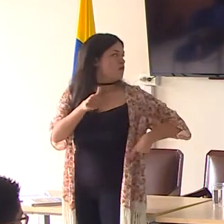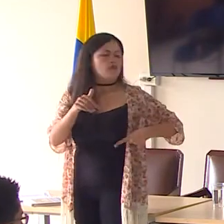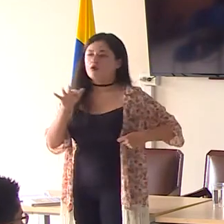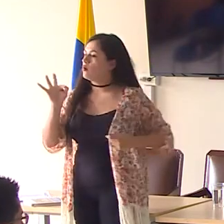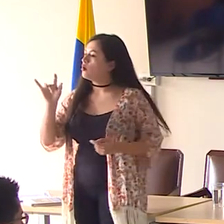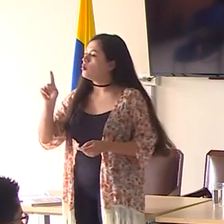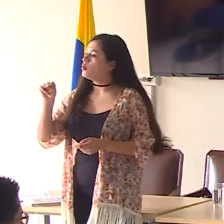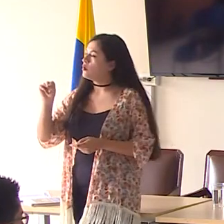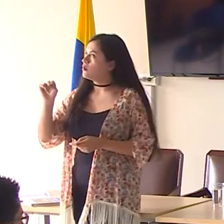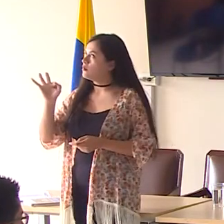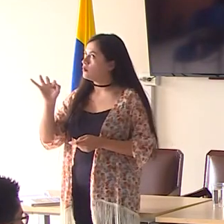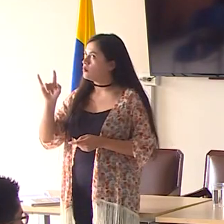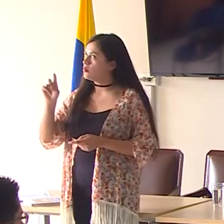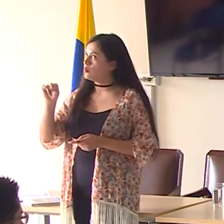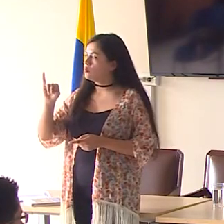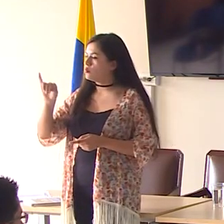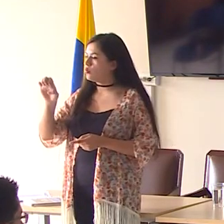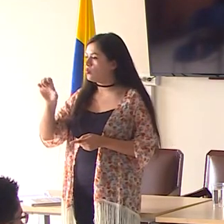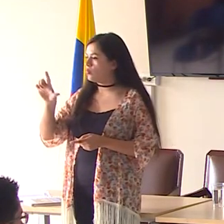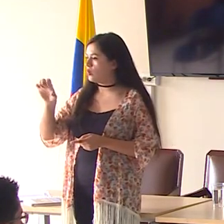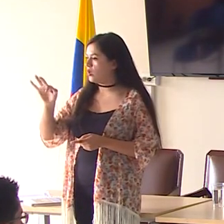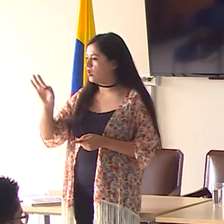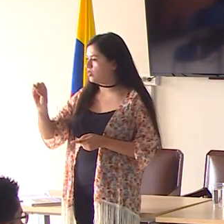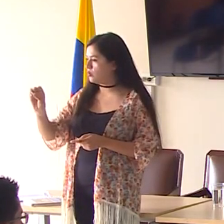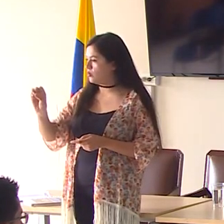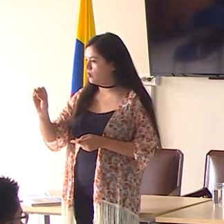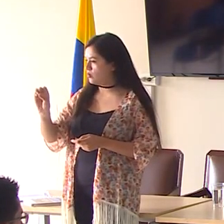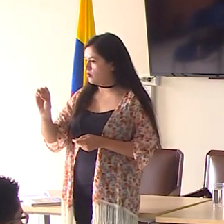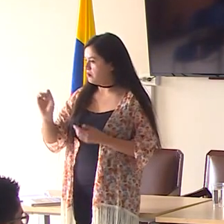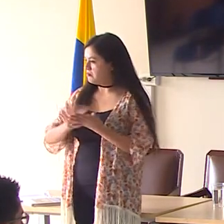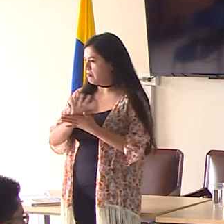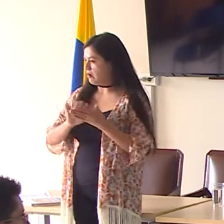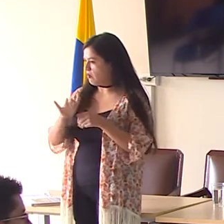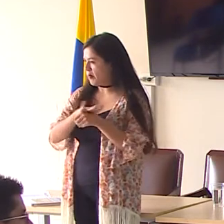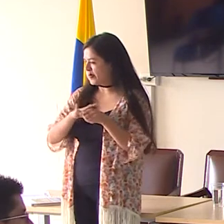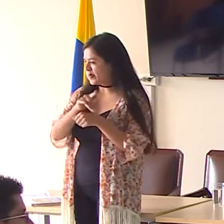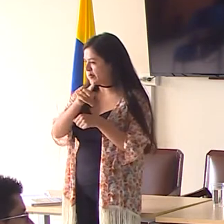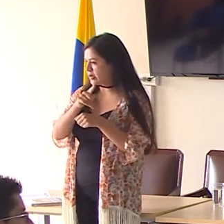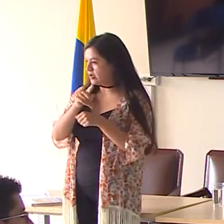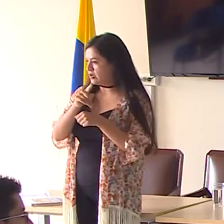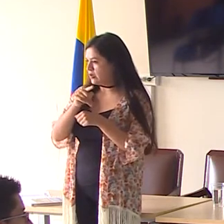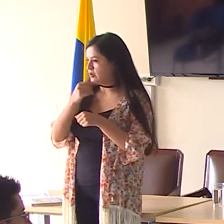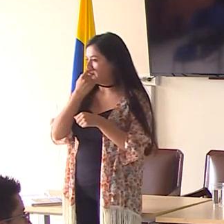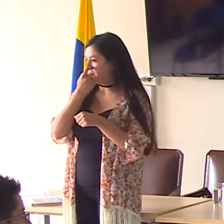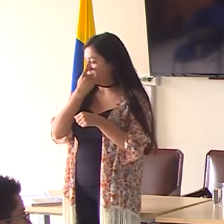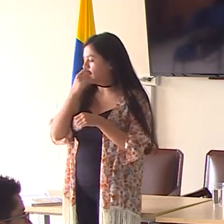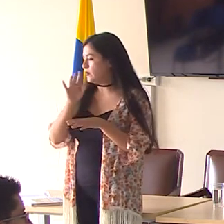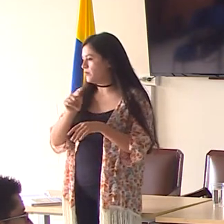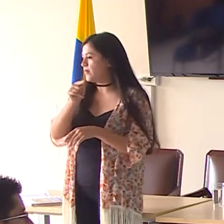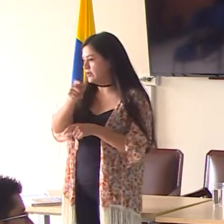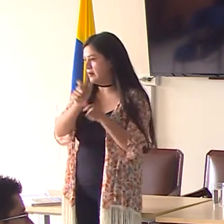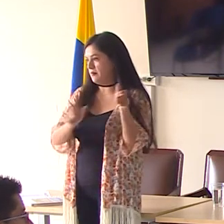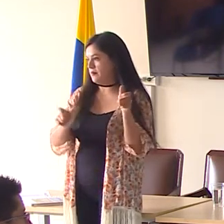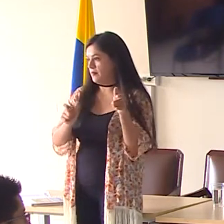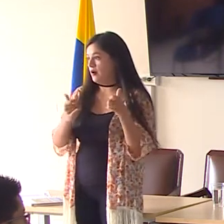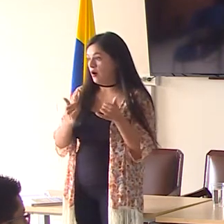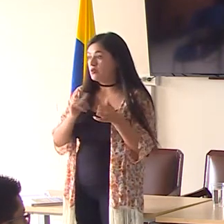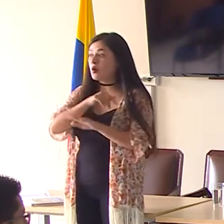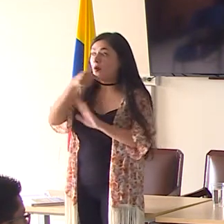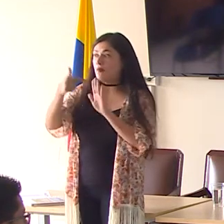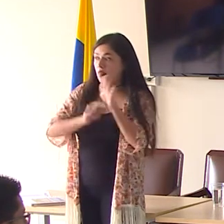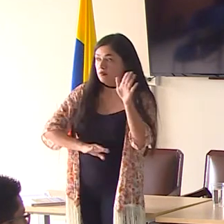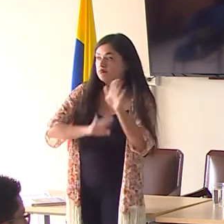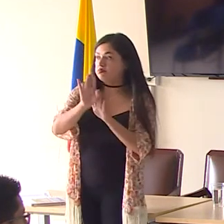importante entenderla dentro del proceso digamos de urbanización de bogotá aún no llegan a la cuenca estos desarrollos